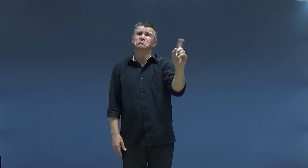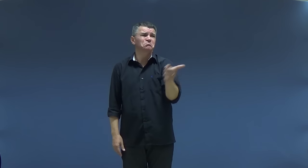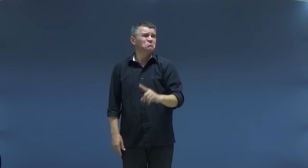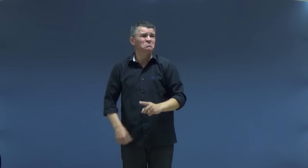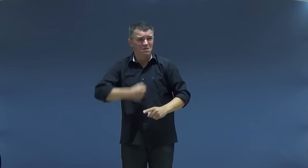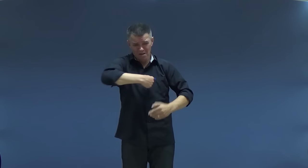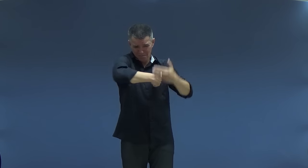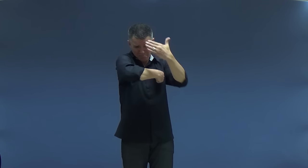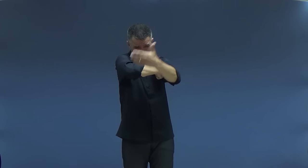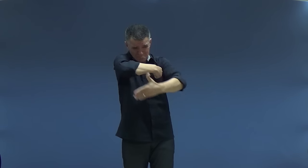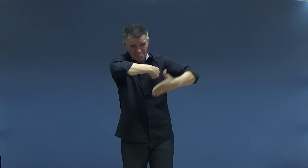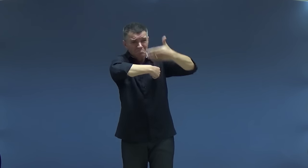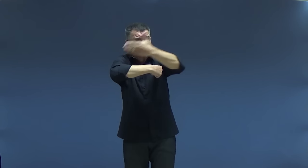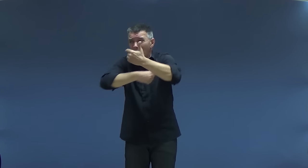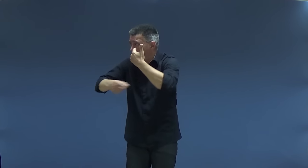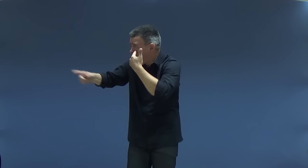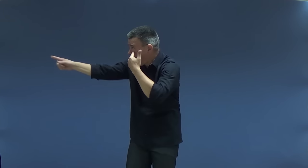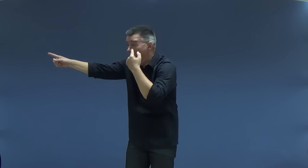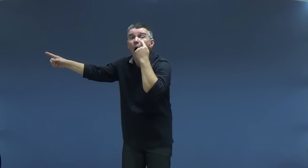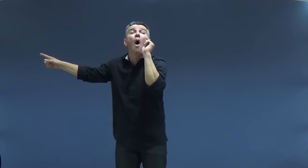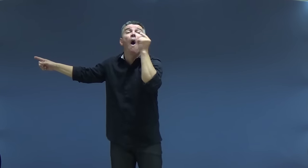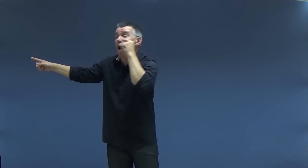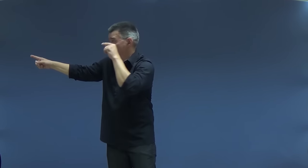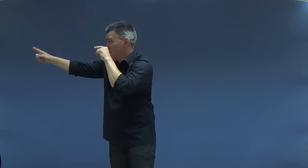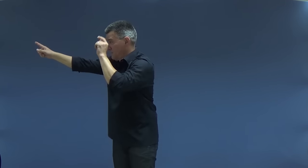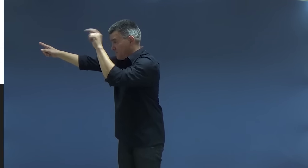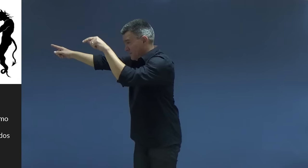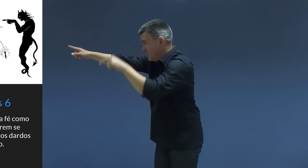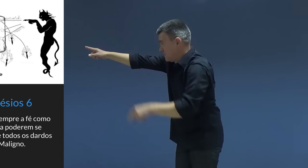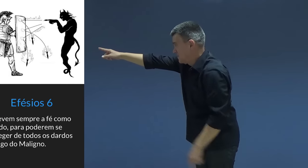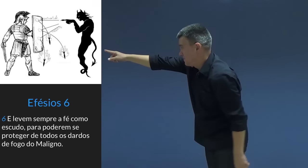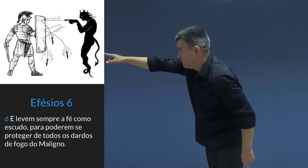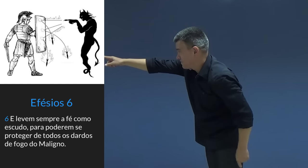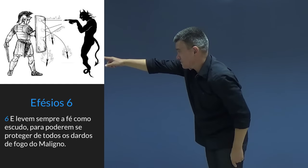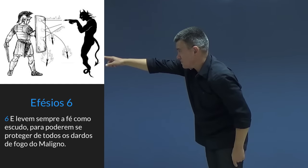E Deus está com você, você não precisa ter medo. Olha ali o escudo.